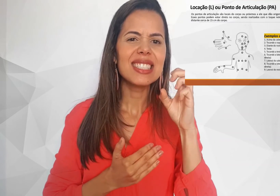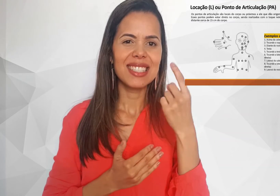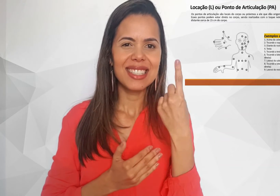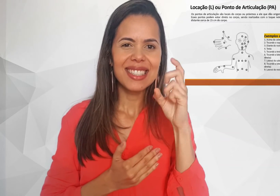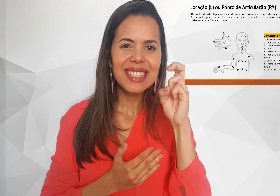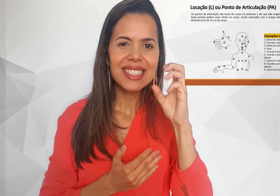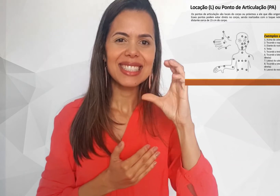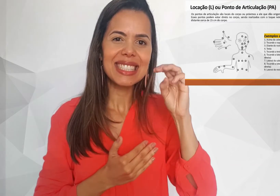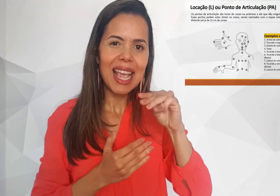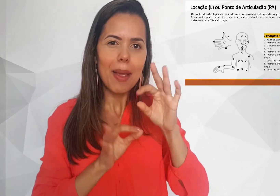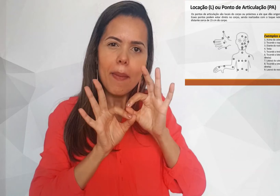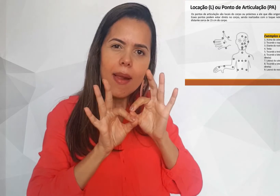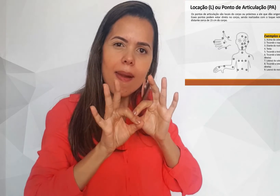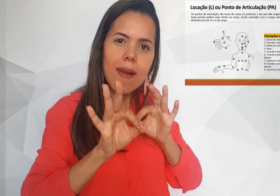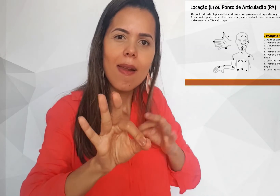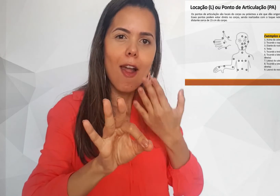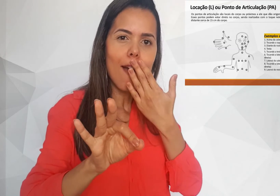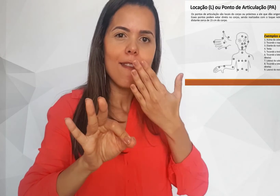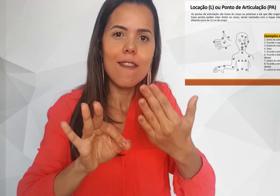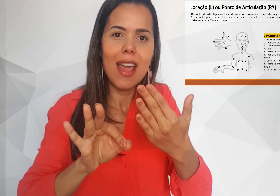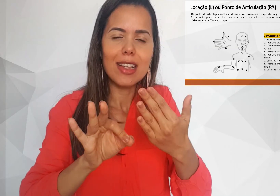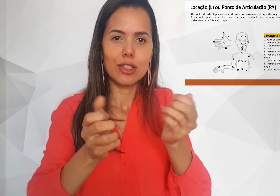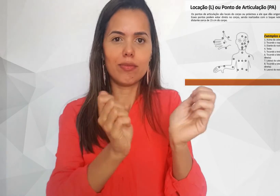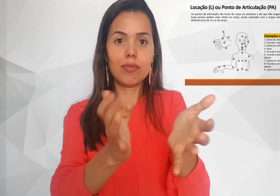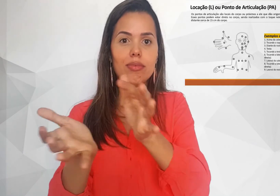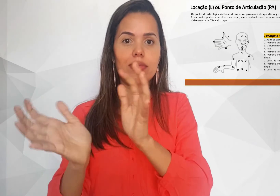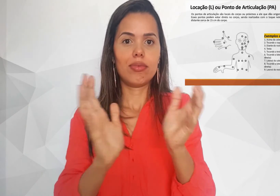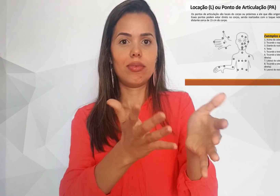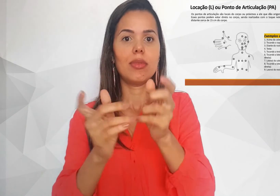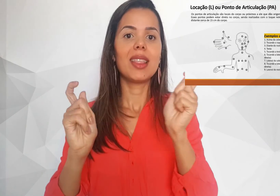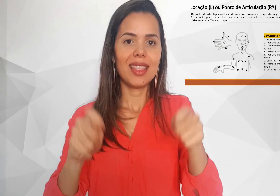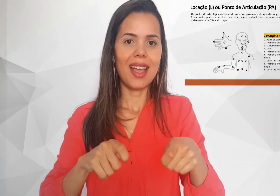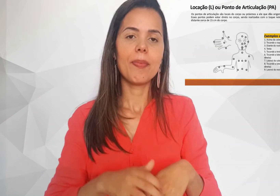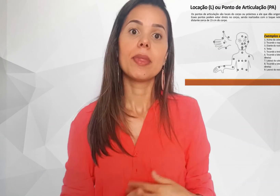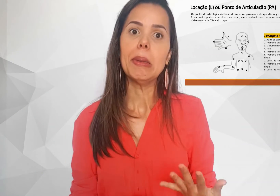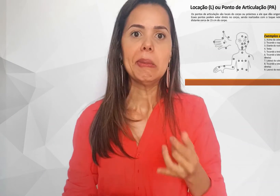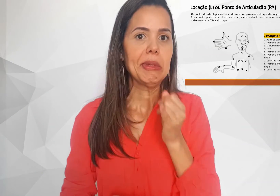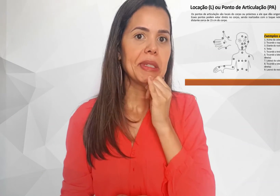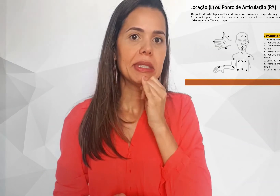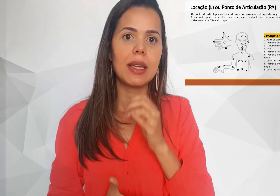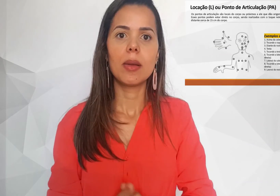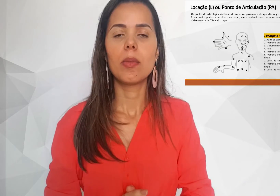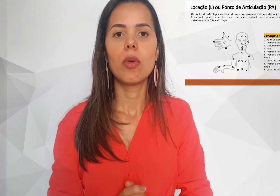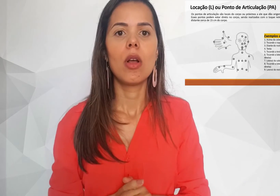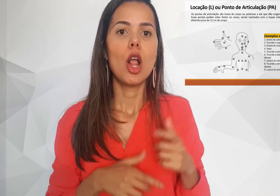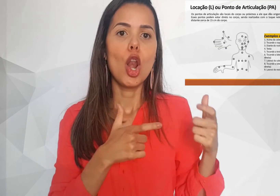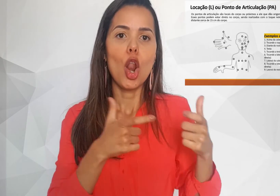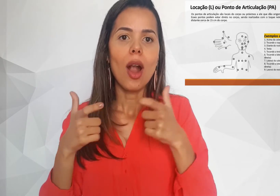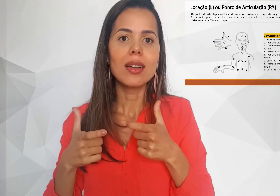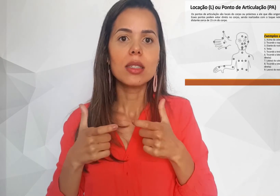estudos mostram que é até cerca de 15 centímetros à frente do corpo, né. Então, exemplos de locações